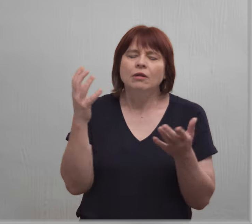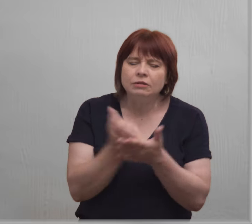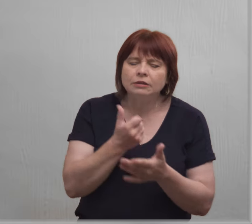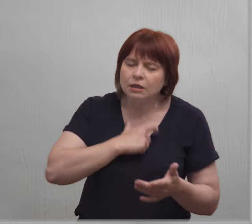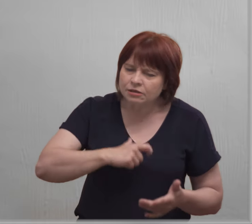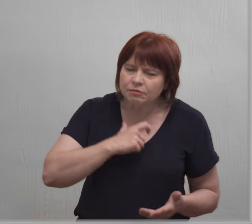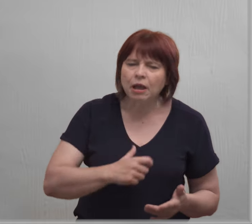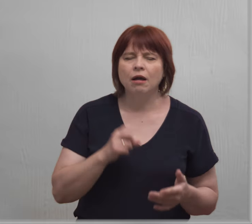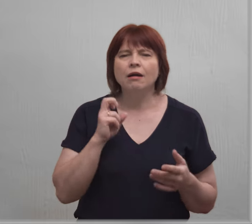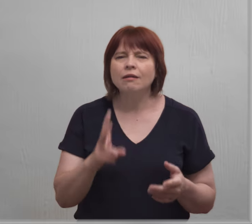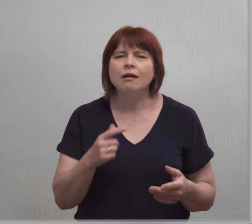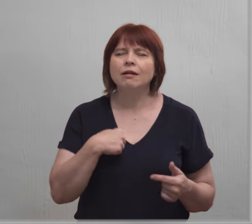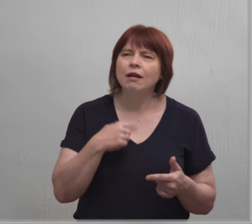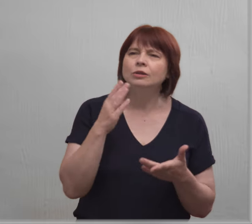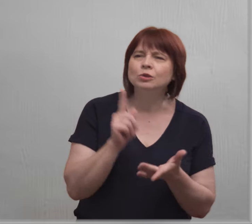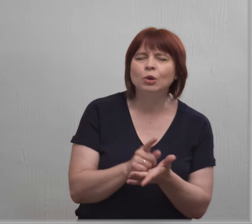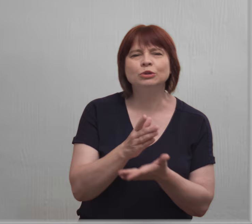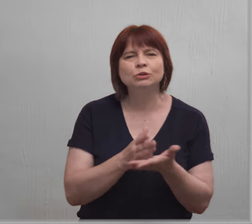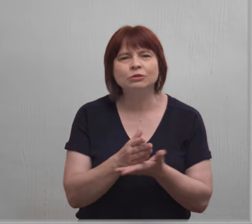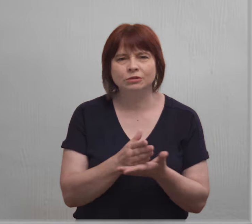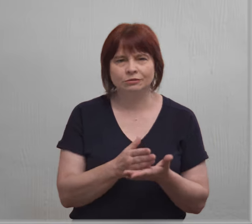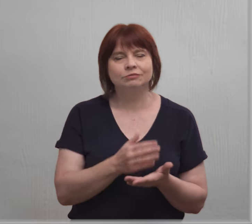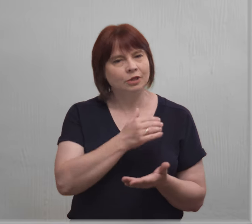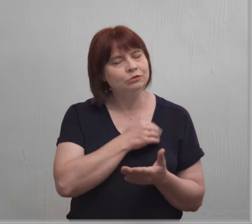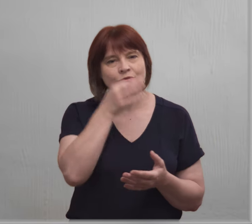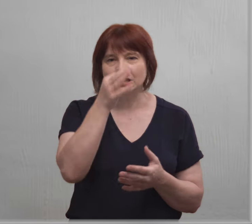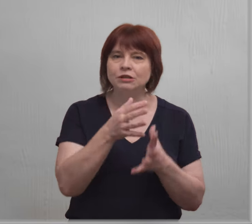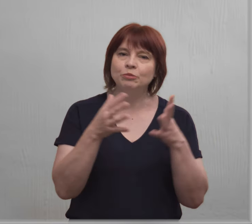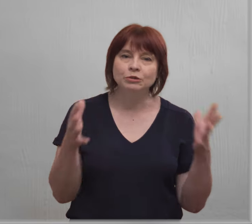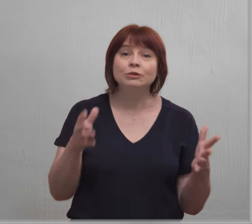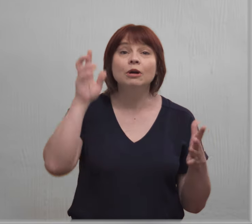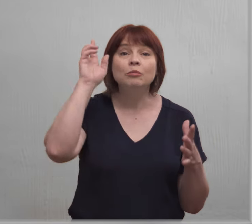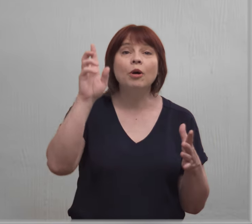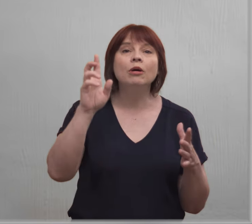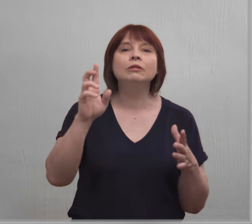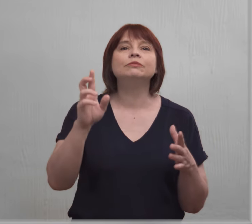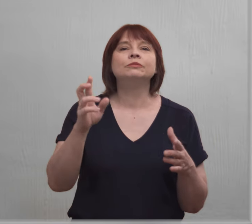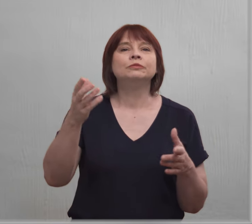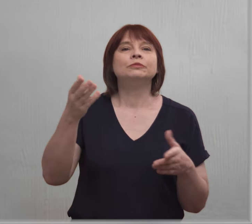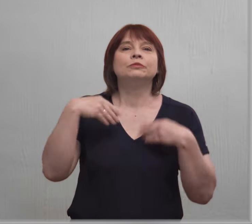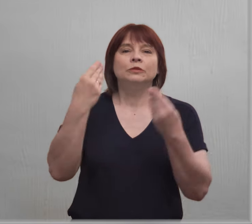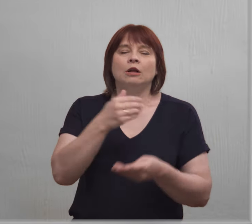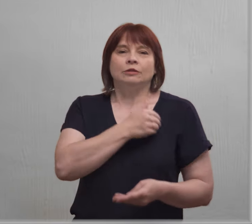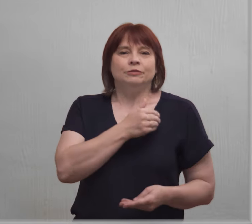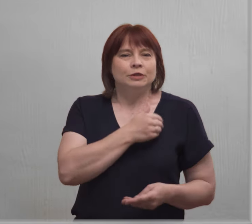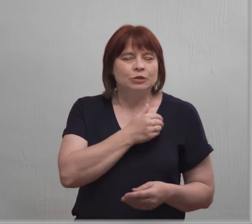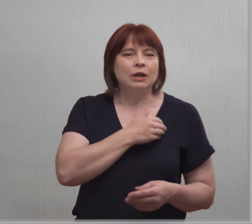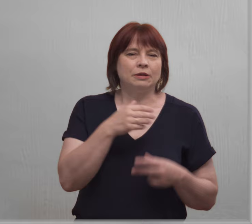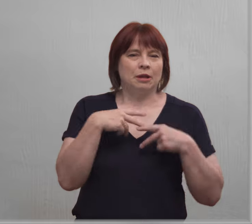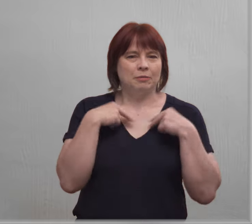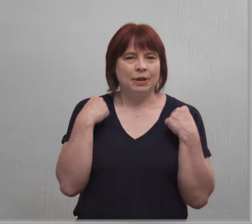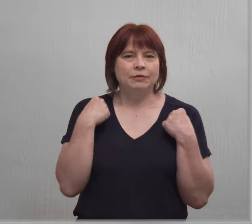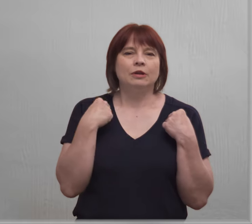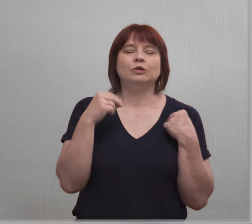себя в этих моментах. Но я хочу сказать больше. Бог побудил на прошлом служении пастора Петра молиться